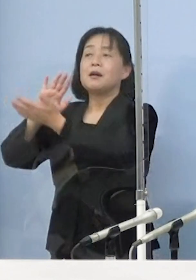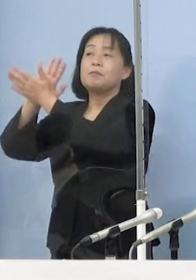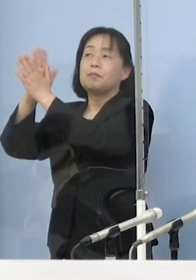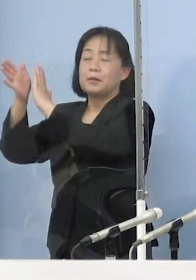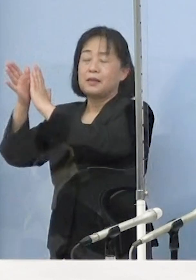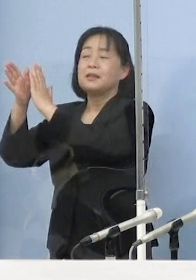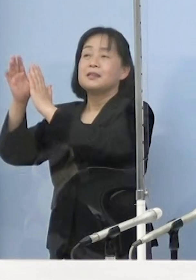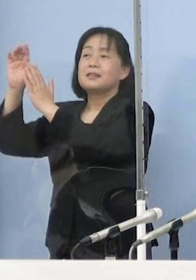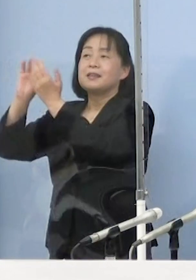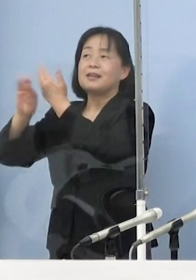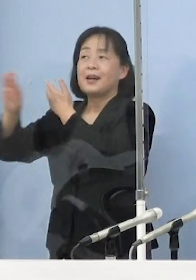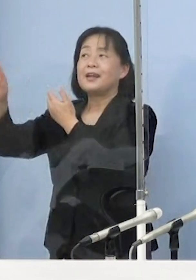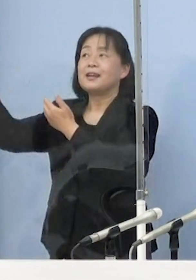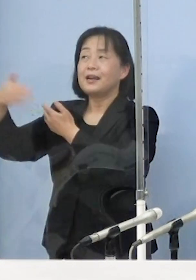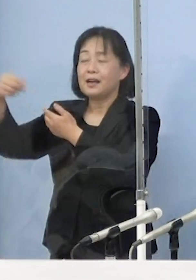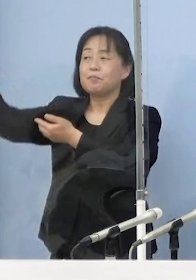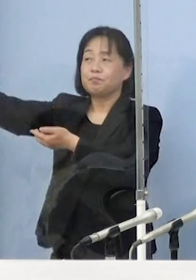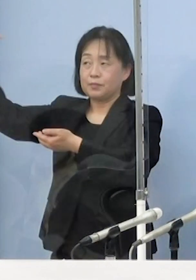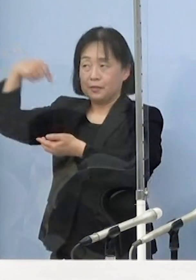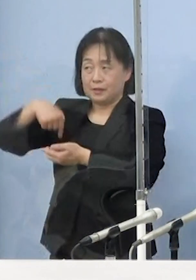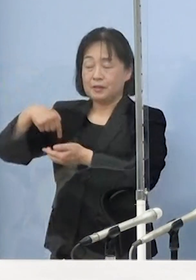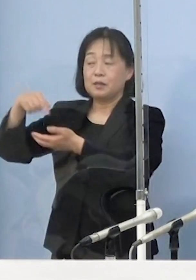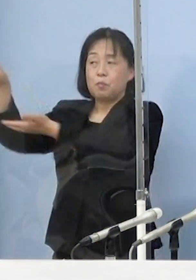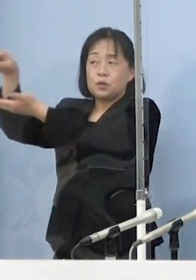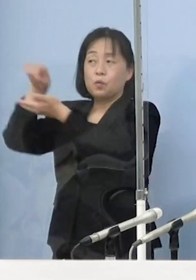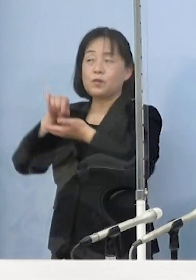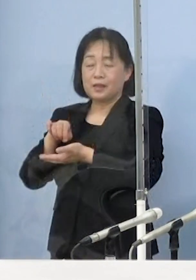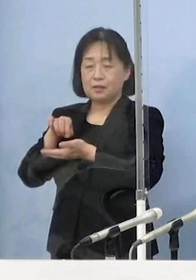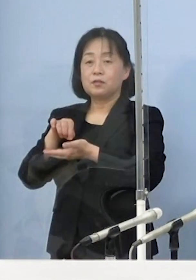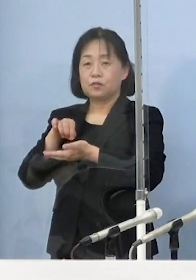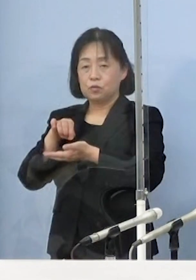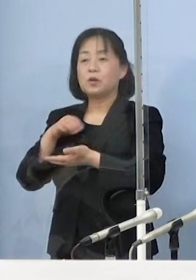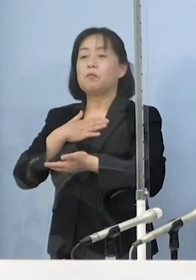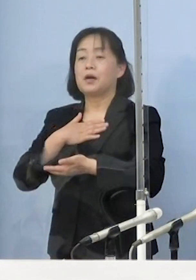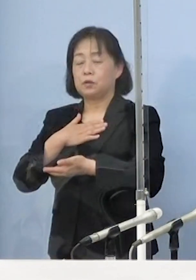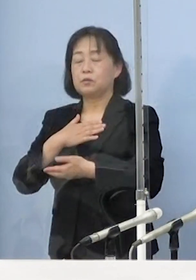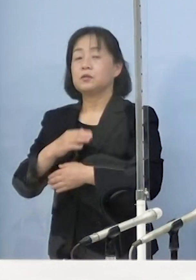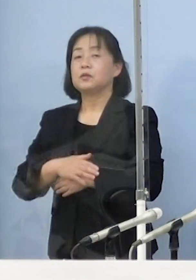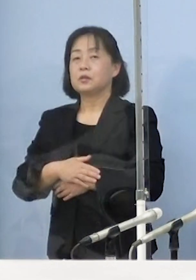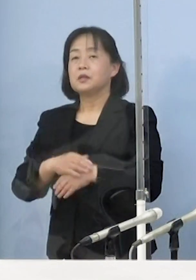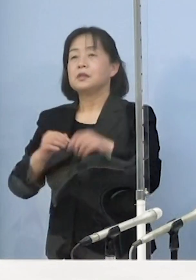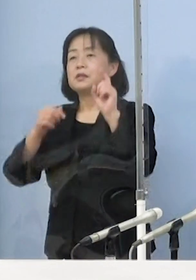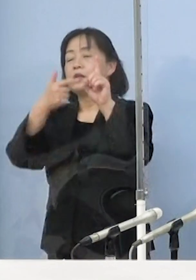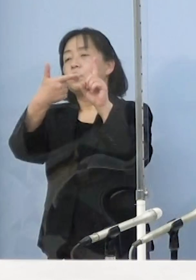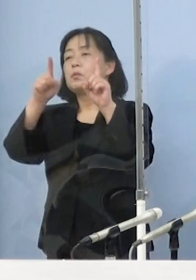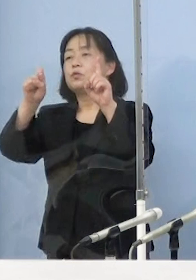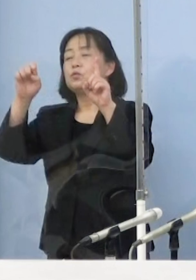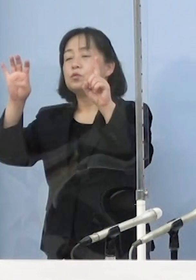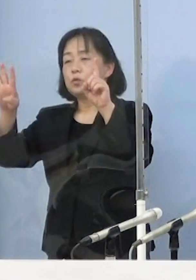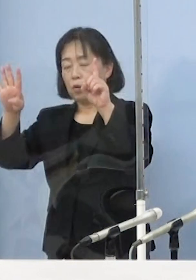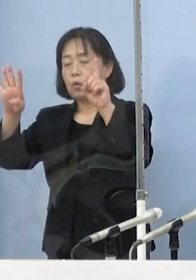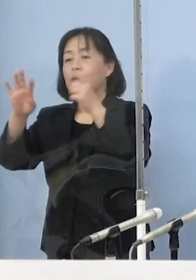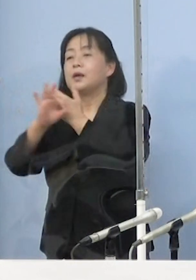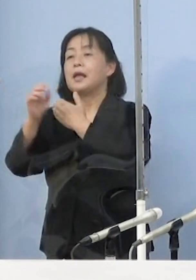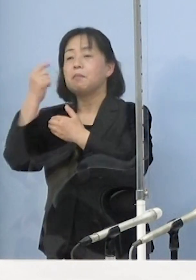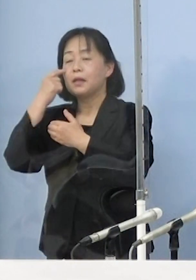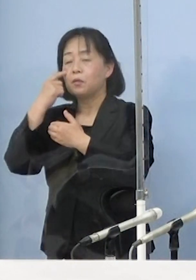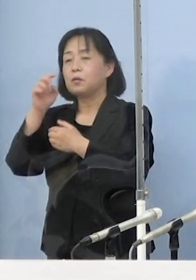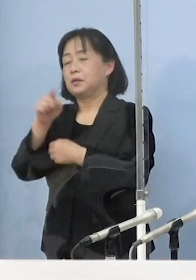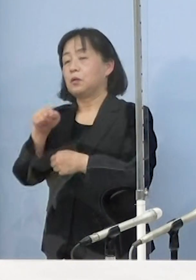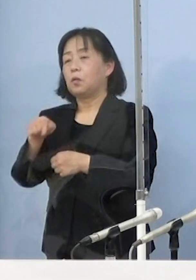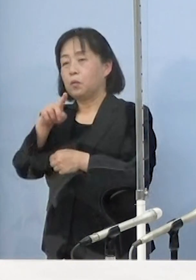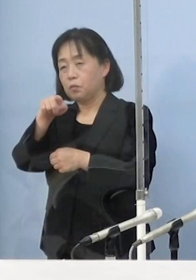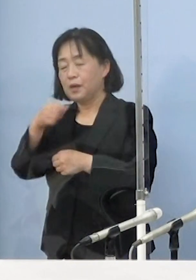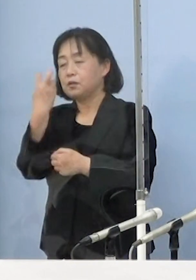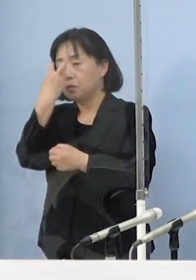と、まあ、こうした形で1614だけがまだ今のところ調査中ということになっています。